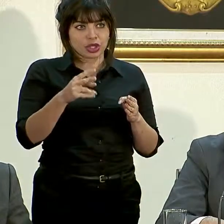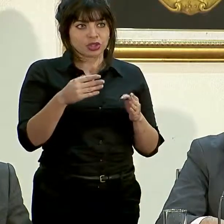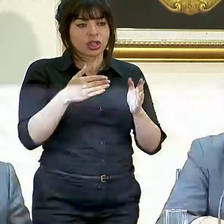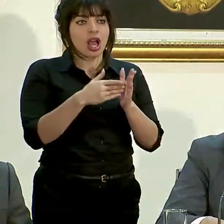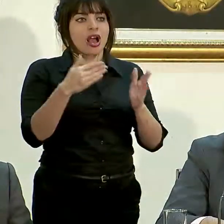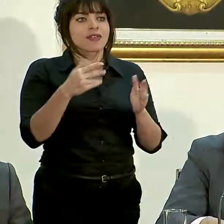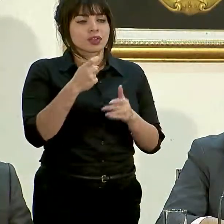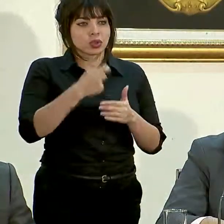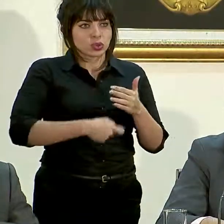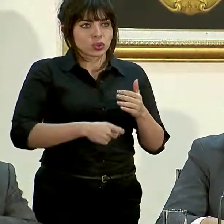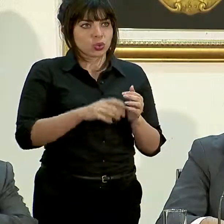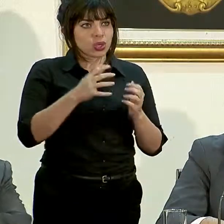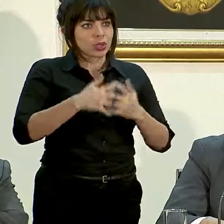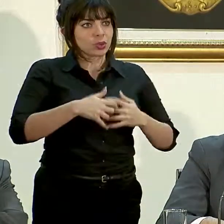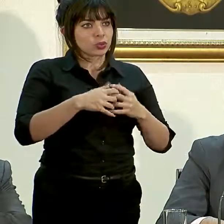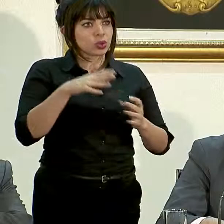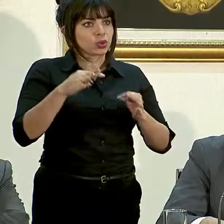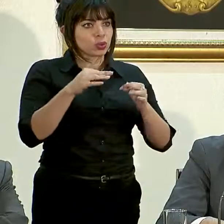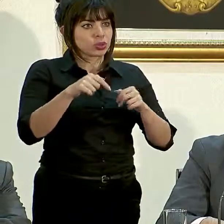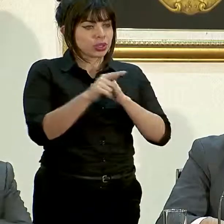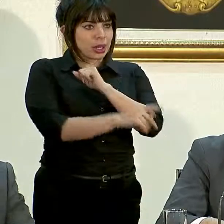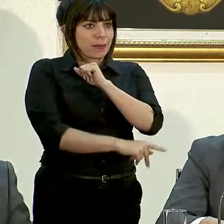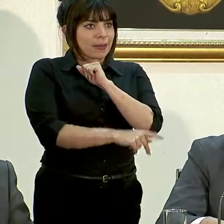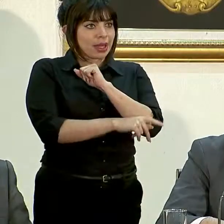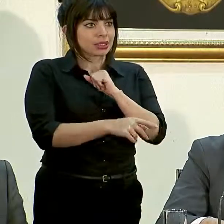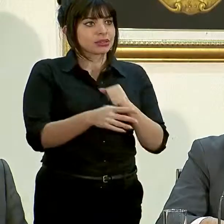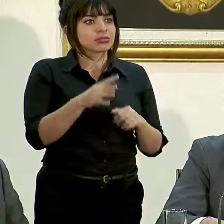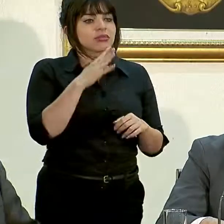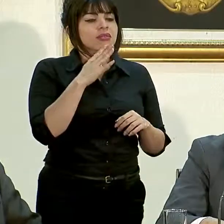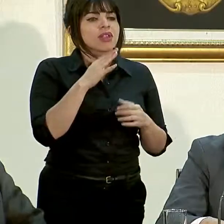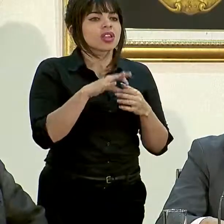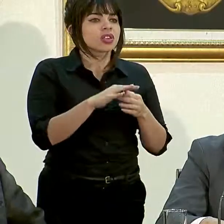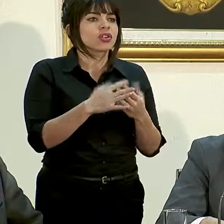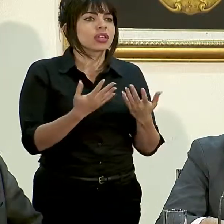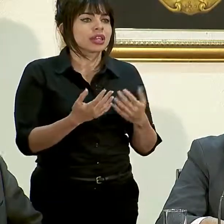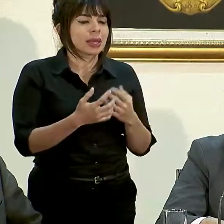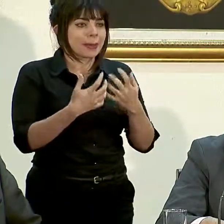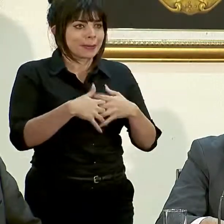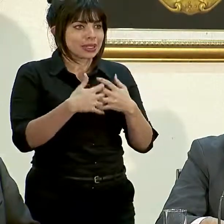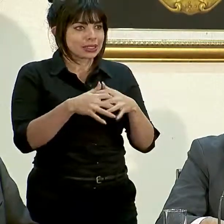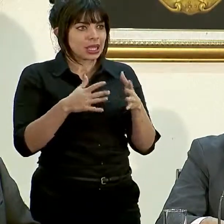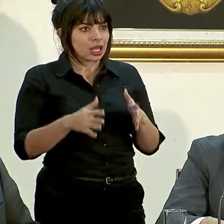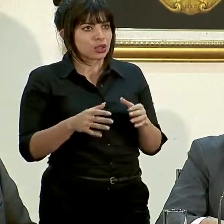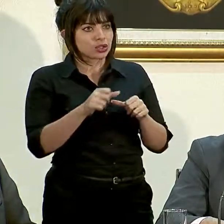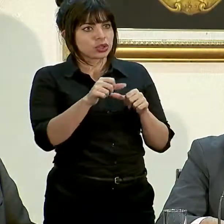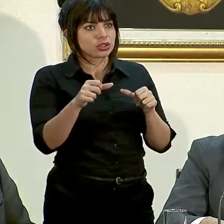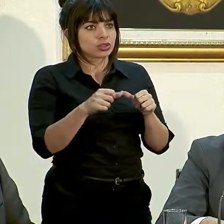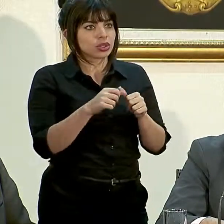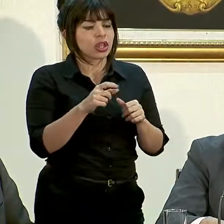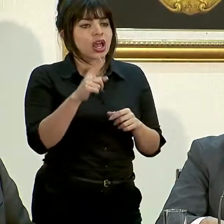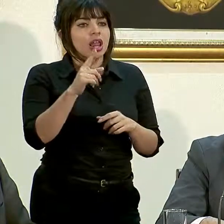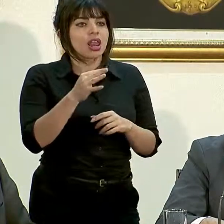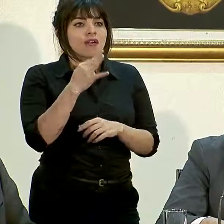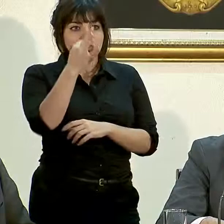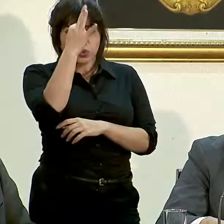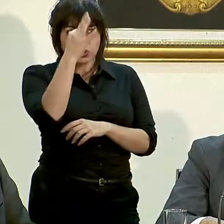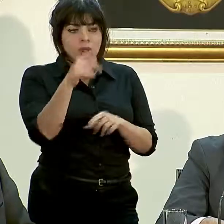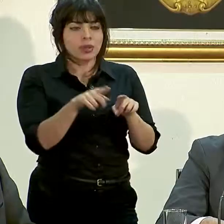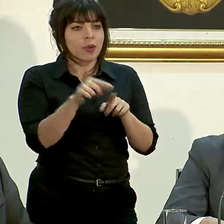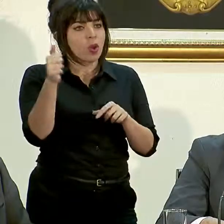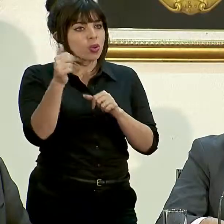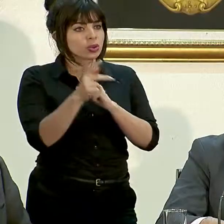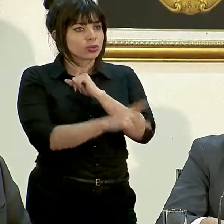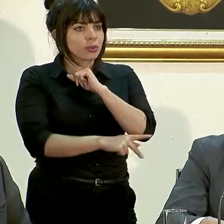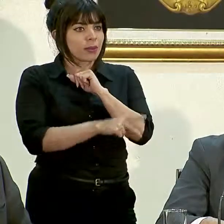afectó severamente a la industria turística del país. Estamos hablando de empresarios de la zona de La Fortuna y de otras partes del